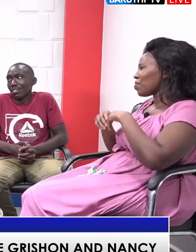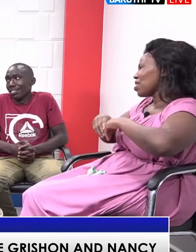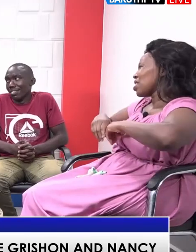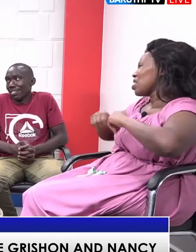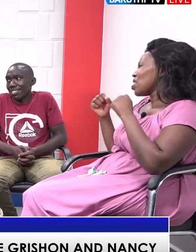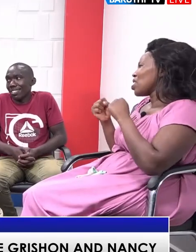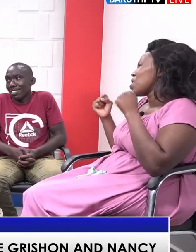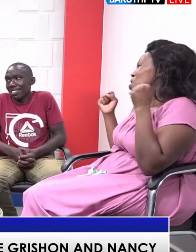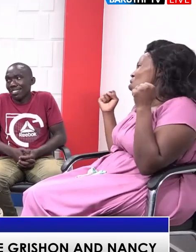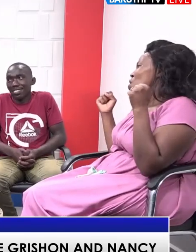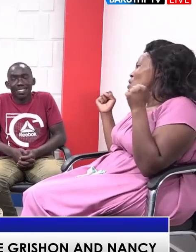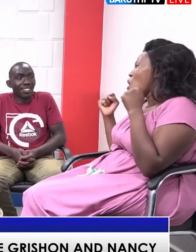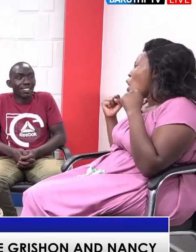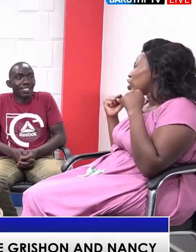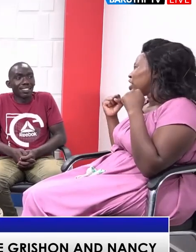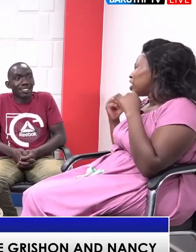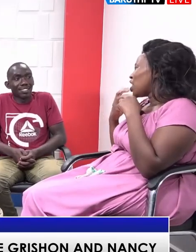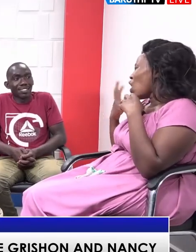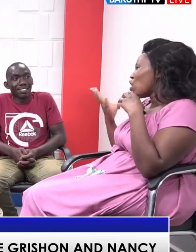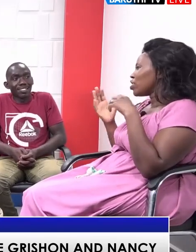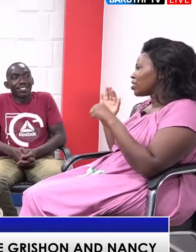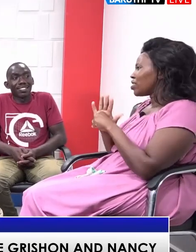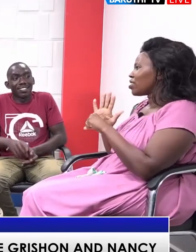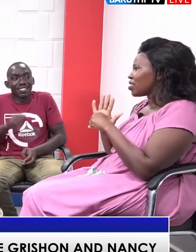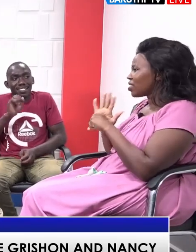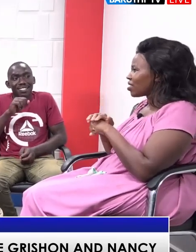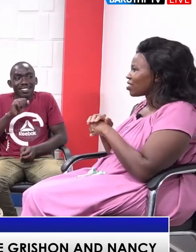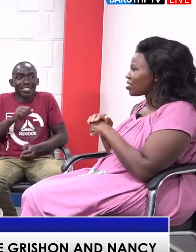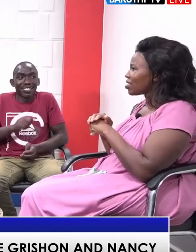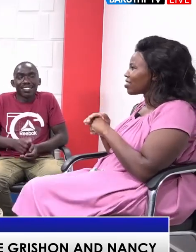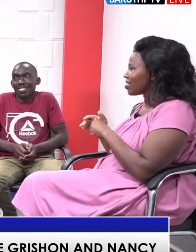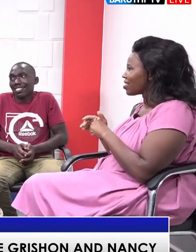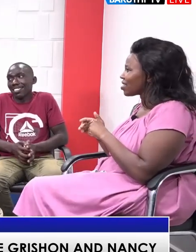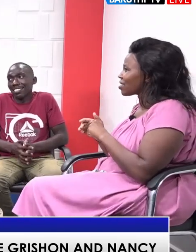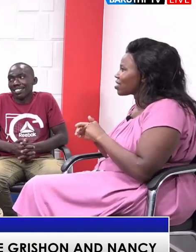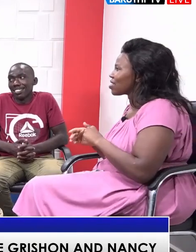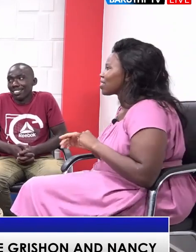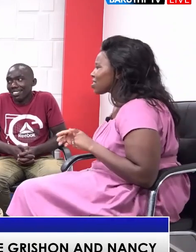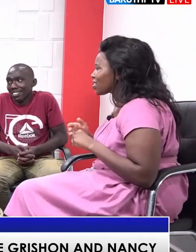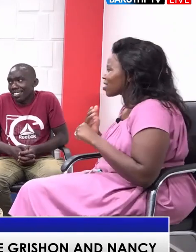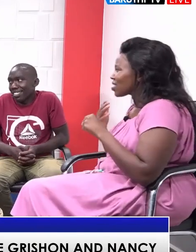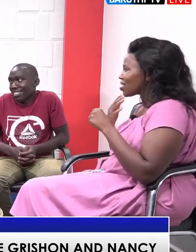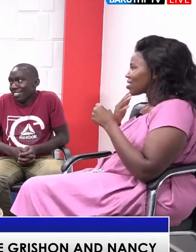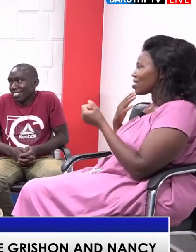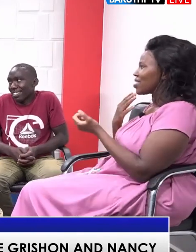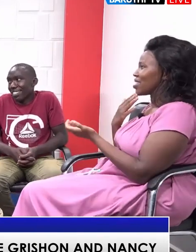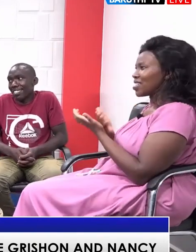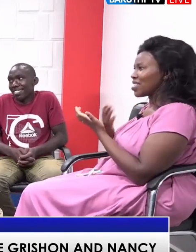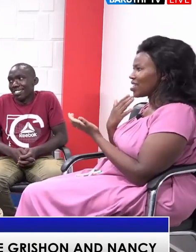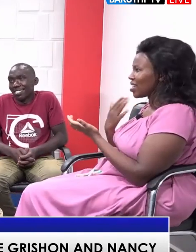kazi electric hapa. Yes. Let's know na tuone so that we're able to make sure that wanajisimamia and for the